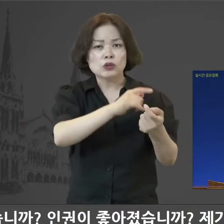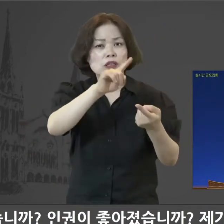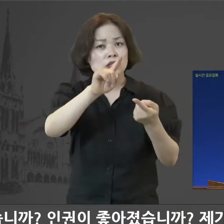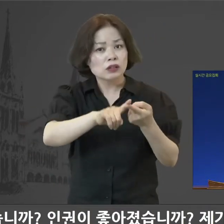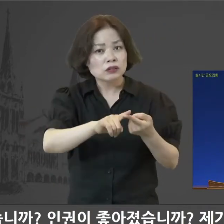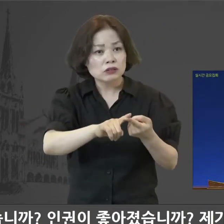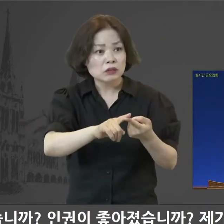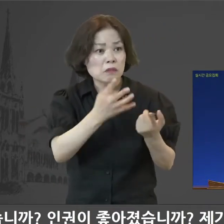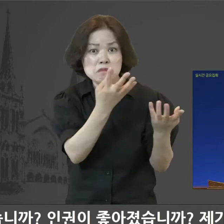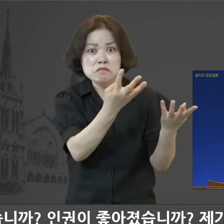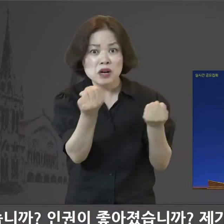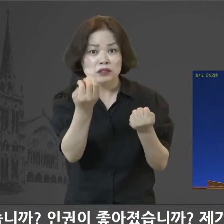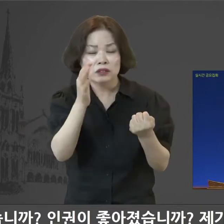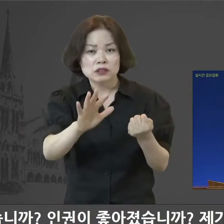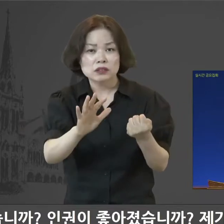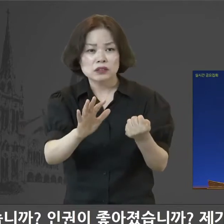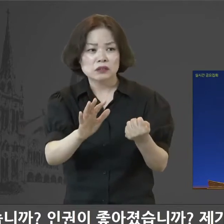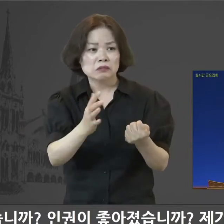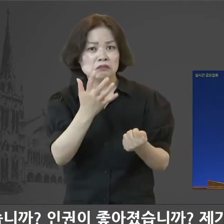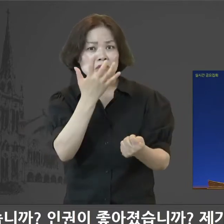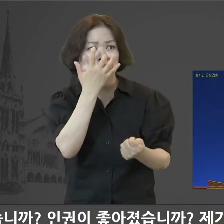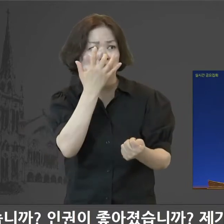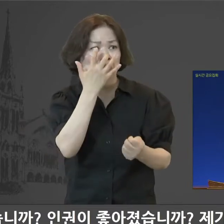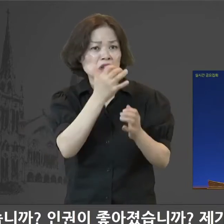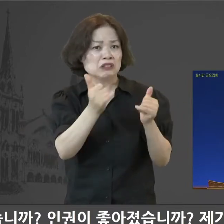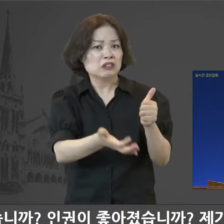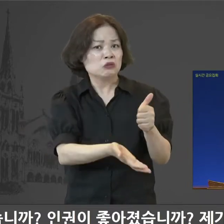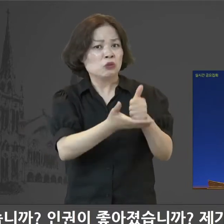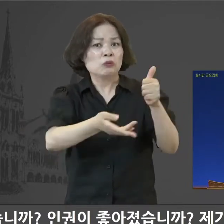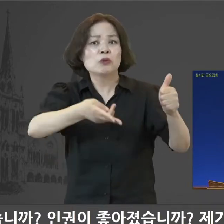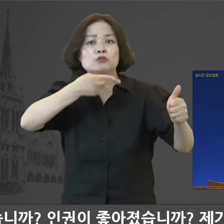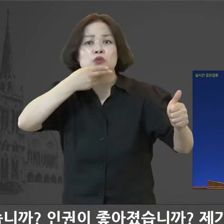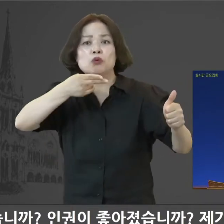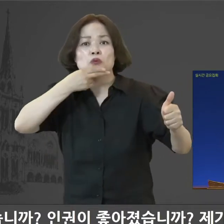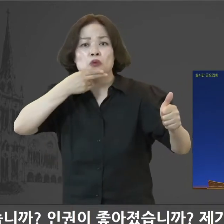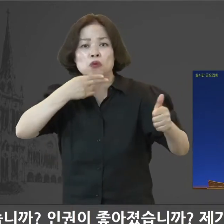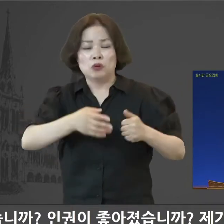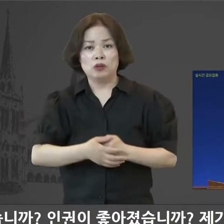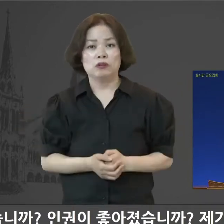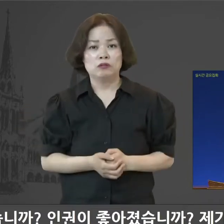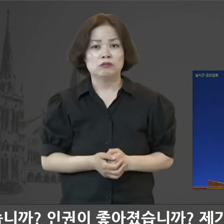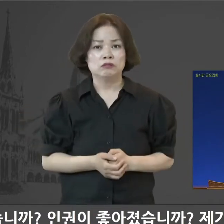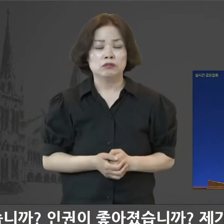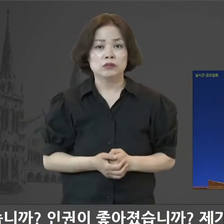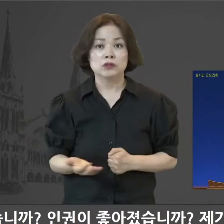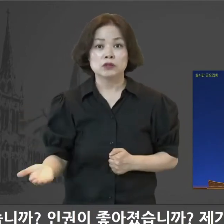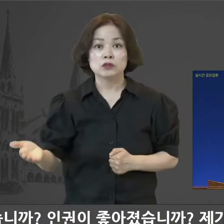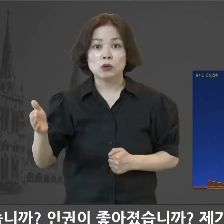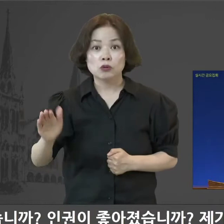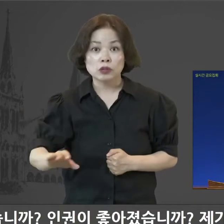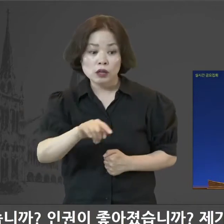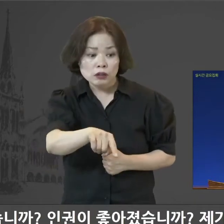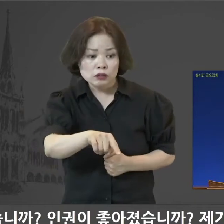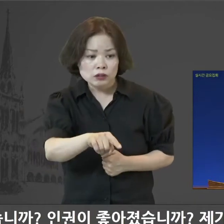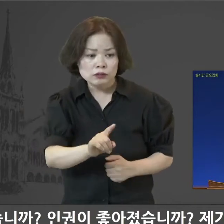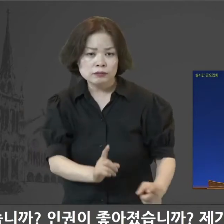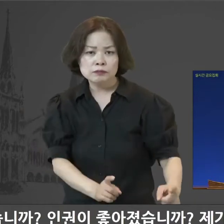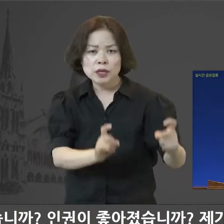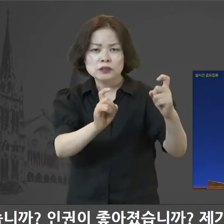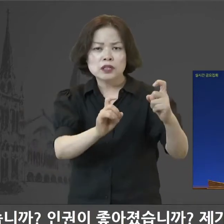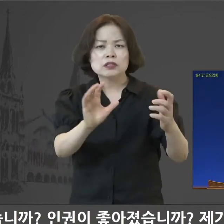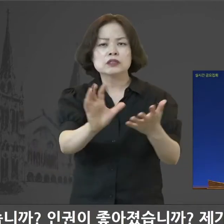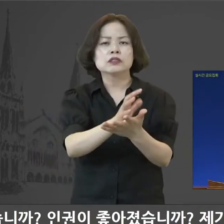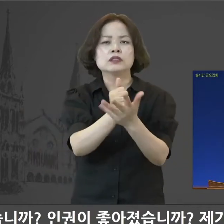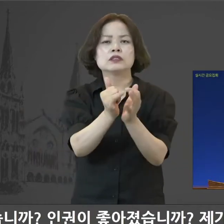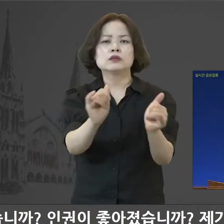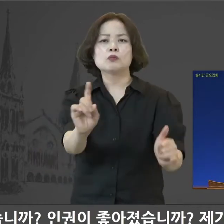홍수인데 별로 인간이 존엄하지 않은 정치와 사회로 가고 있죠. 그런데 거기에 맞서는 크리스찬은 어떻게 해야